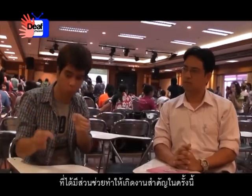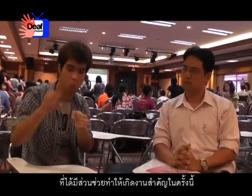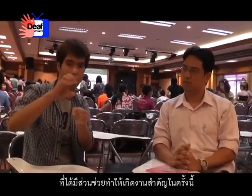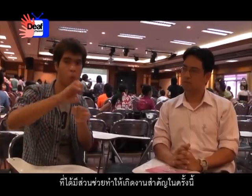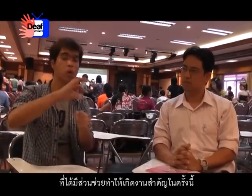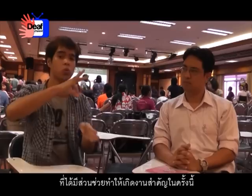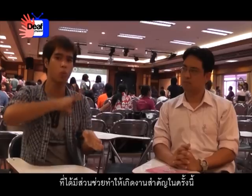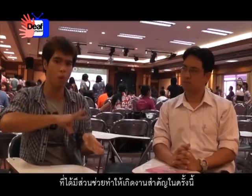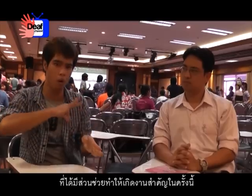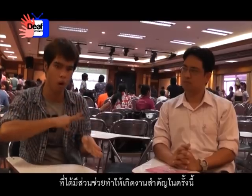งนี้ครับ